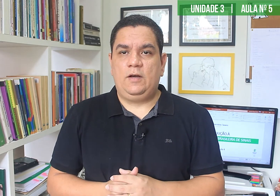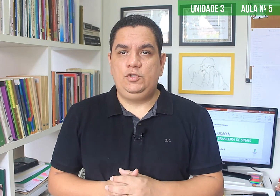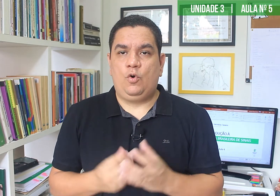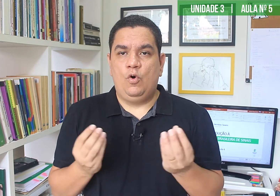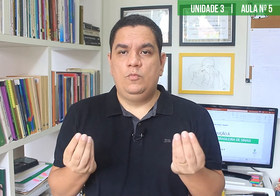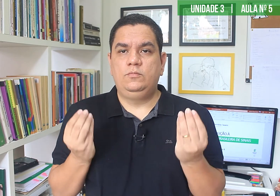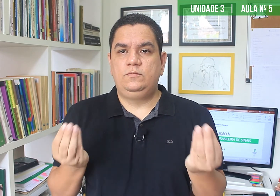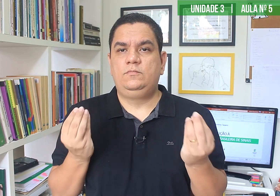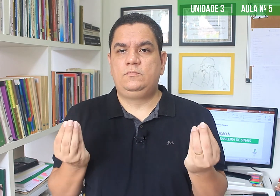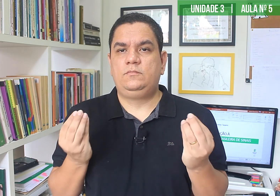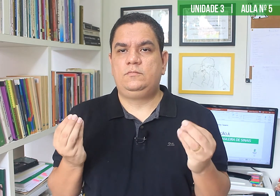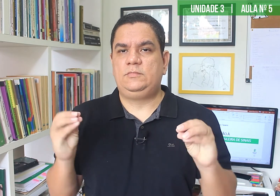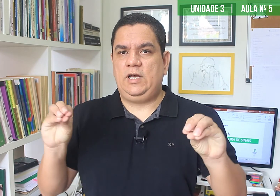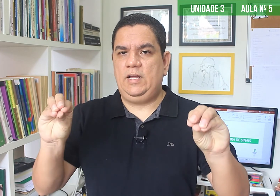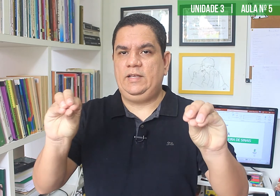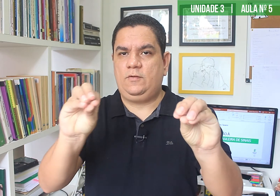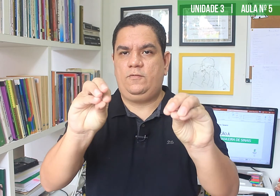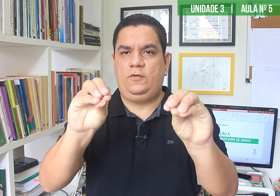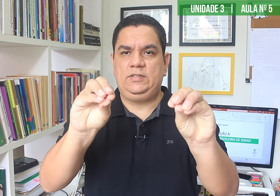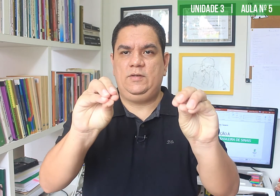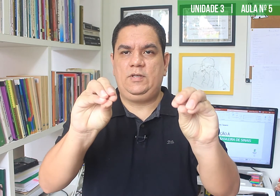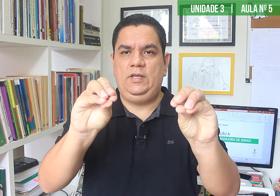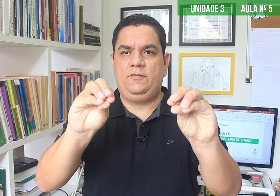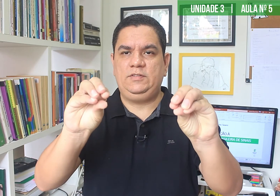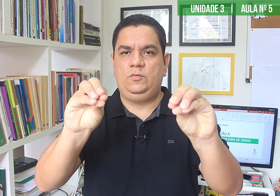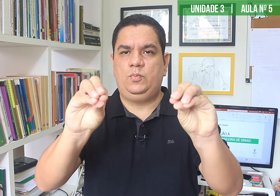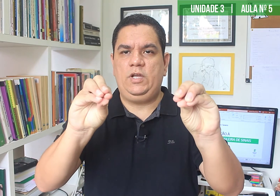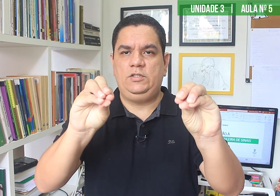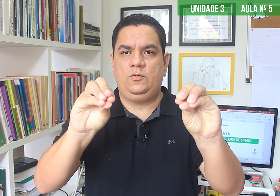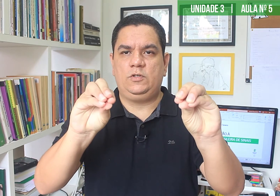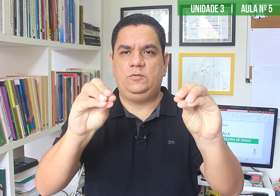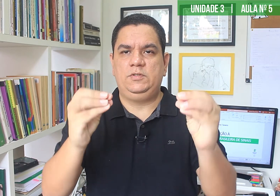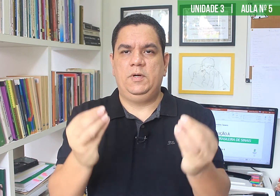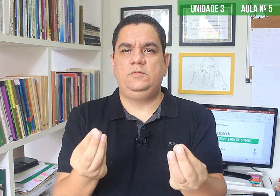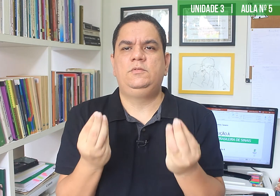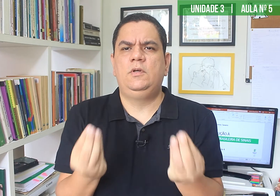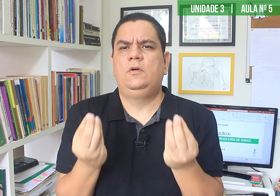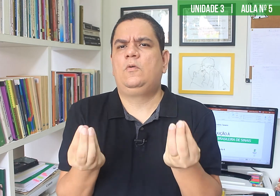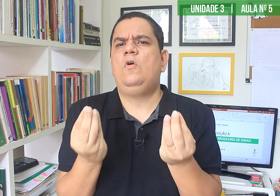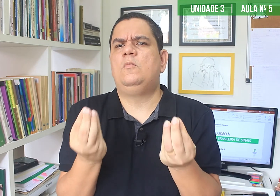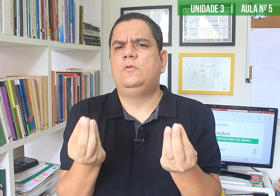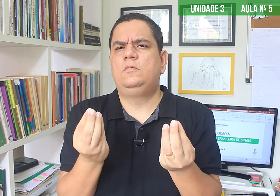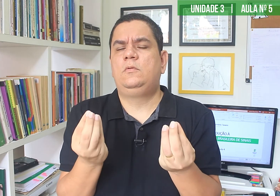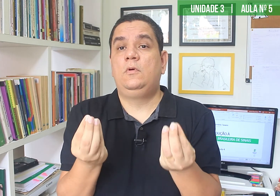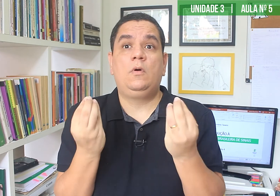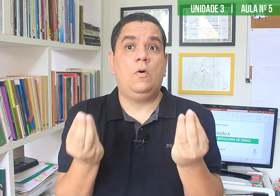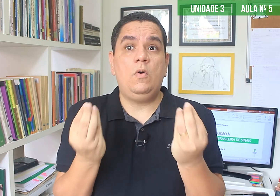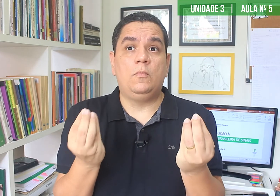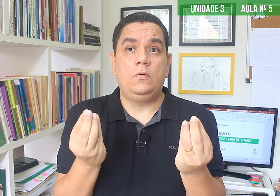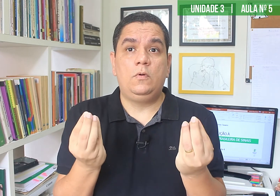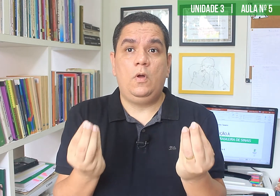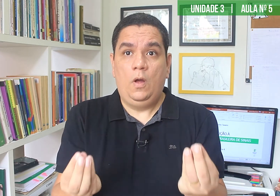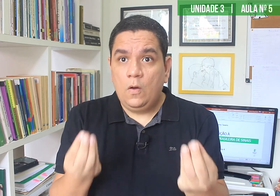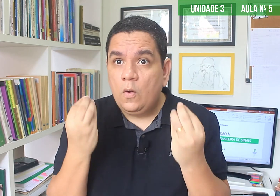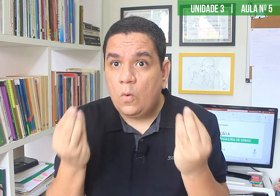de como, tá? Essa configuração aqui, fazendo um punhadinho com as duas mãos. Como? Como?